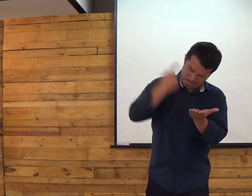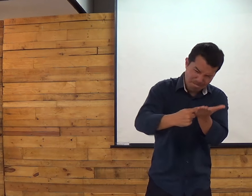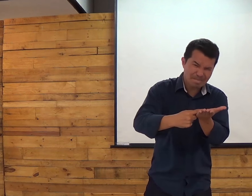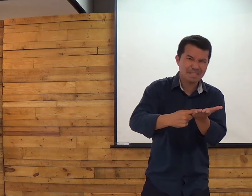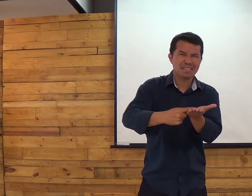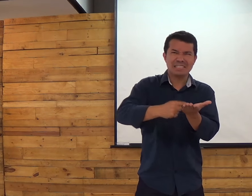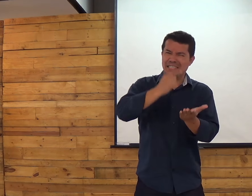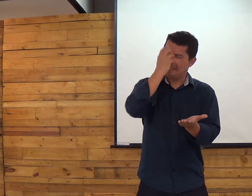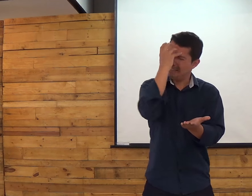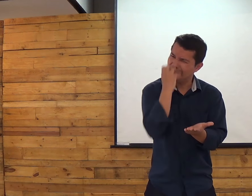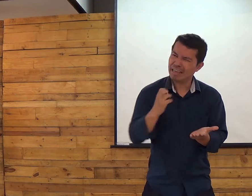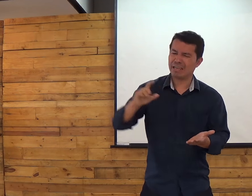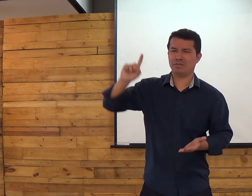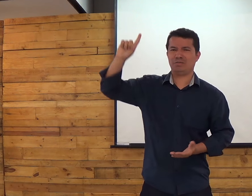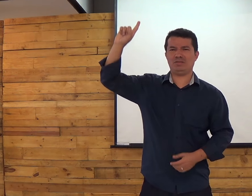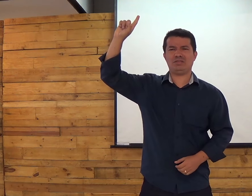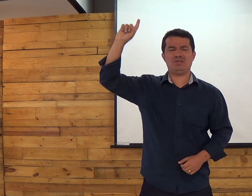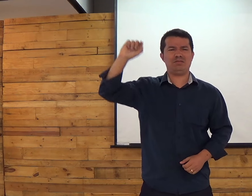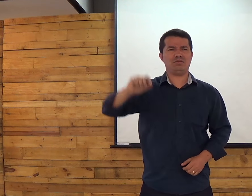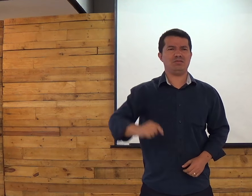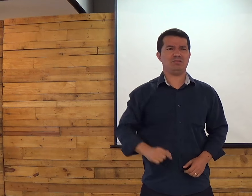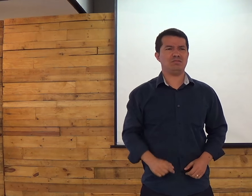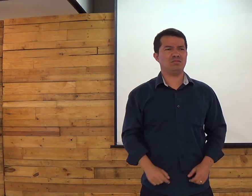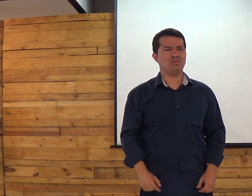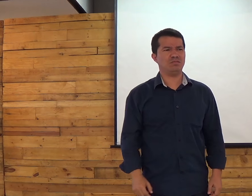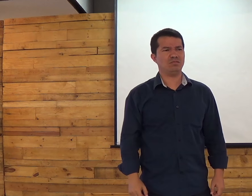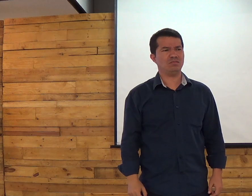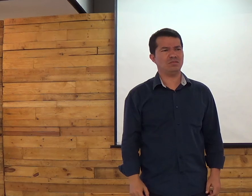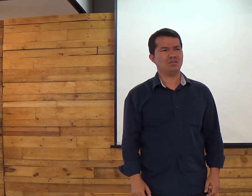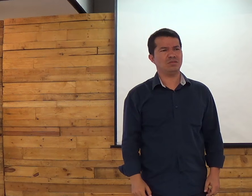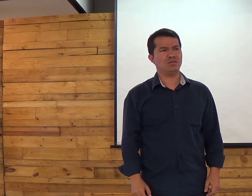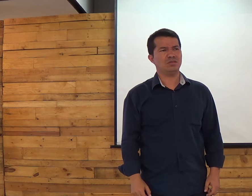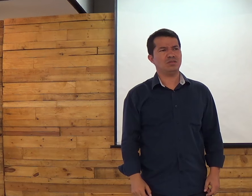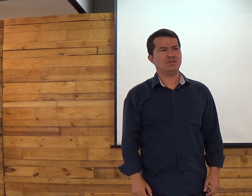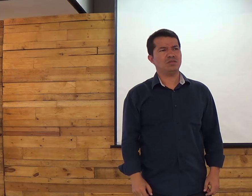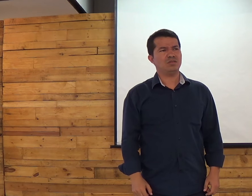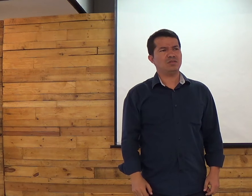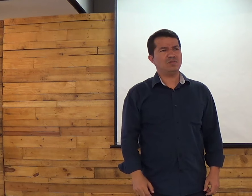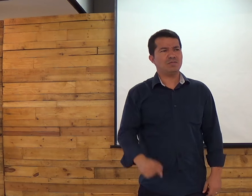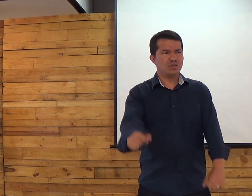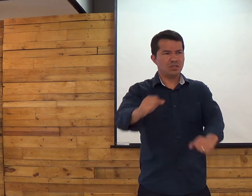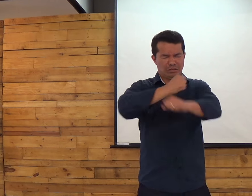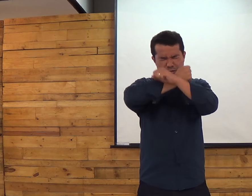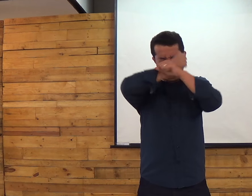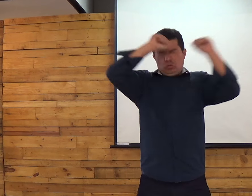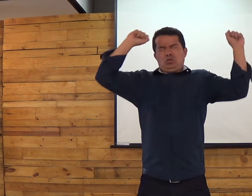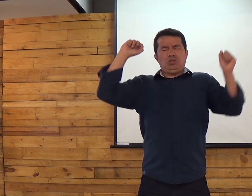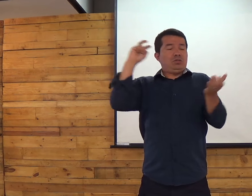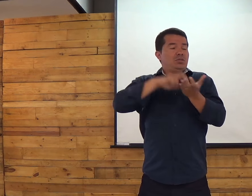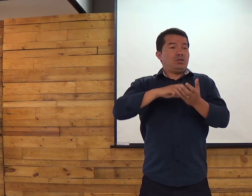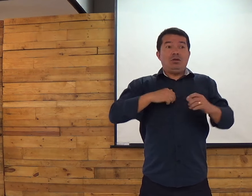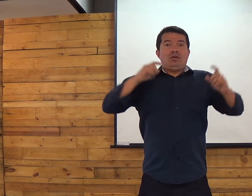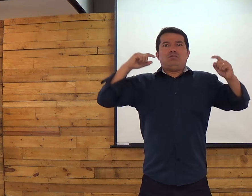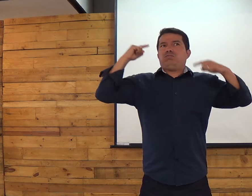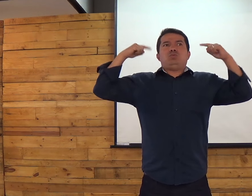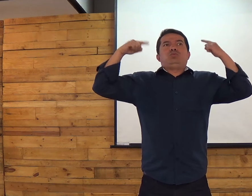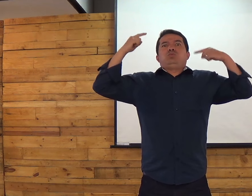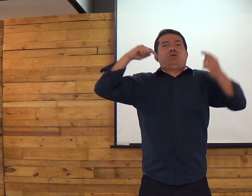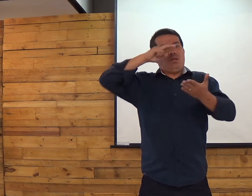Para que a sua vontade seja realmente um compromisso com Deus. Para que ao momento